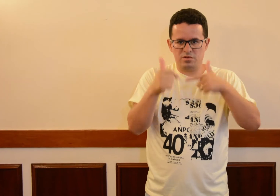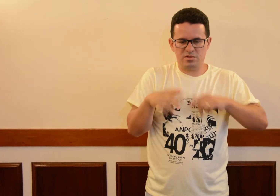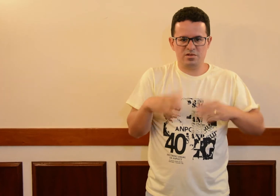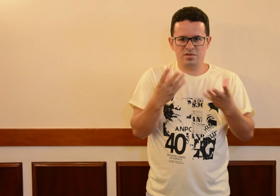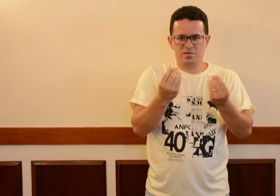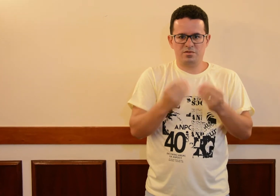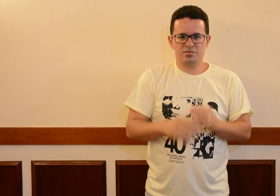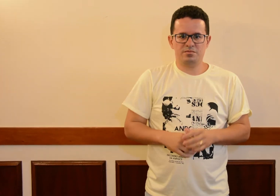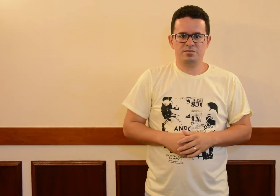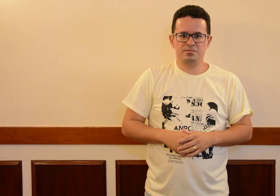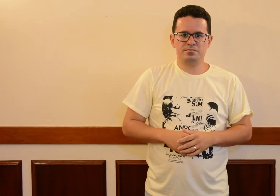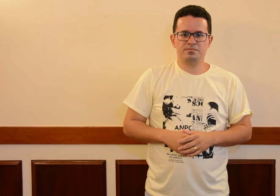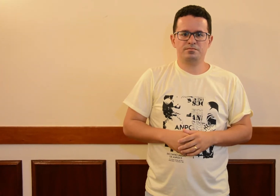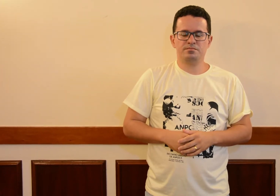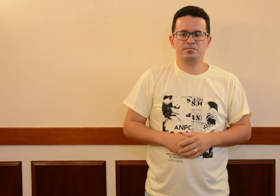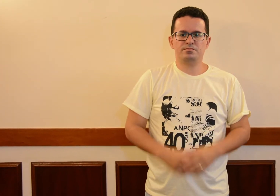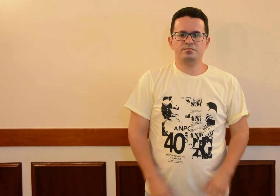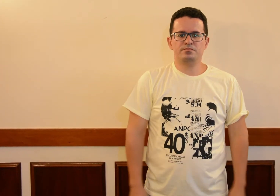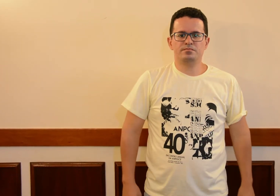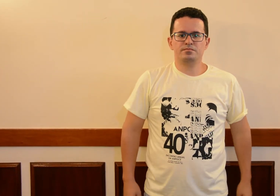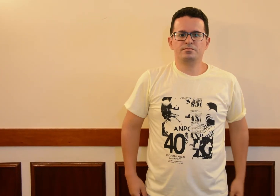Só um segundo. Só um minutinho.